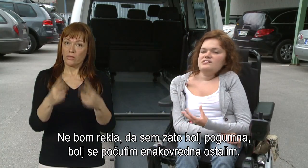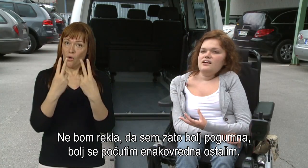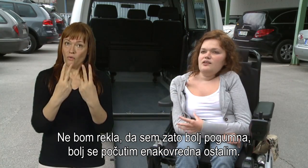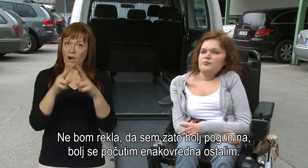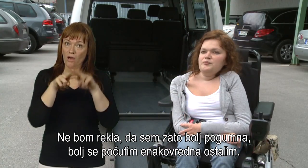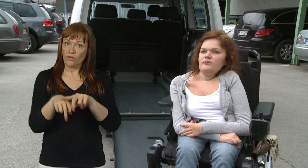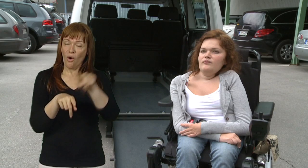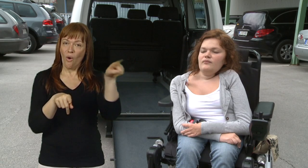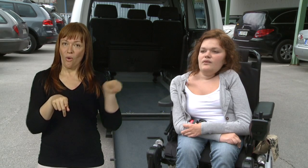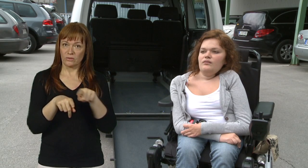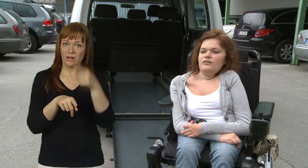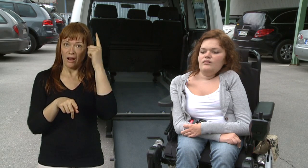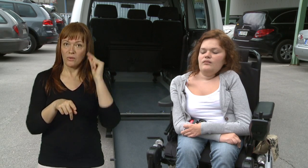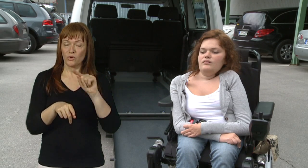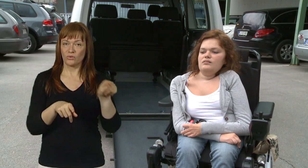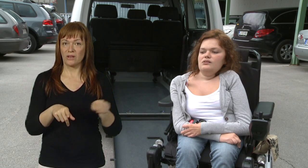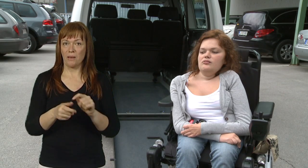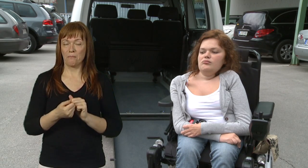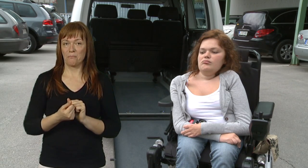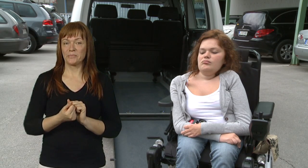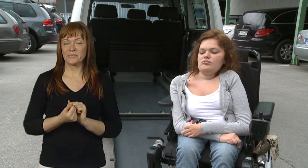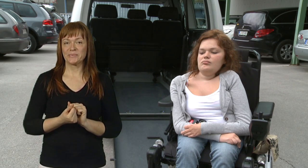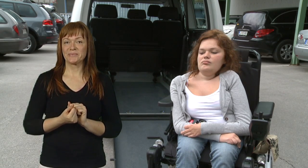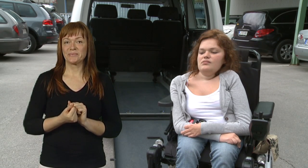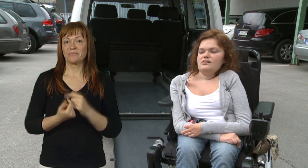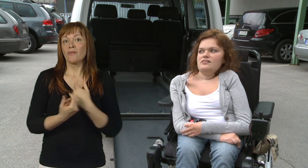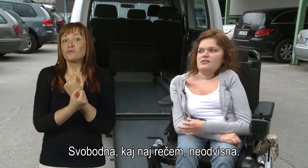enakovredna ostalim in